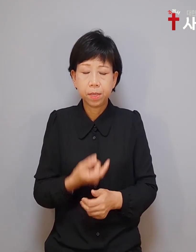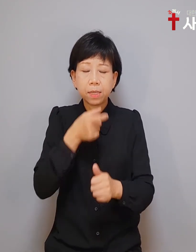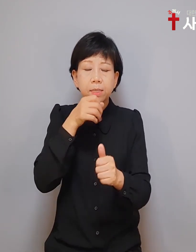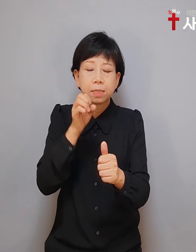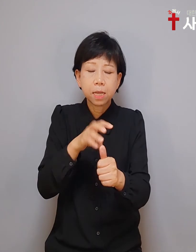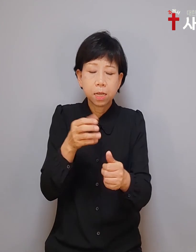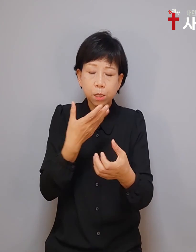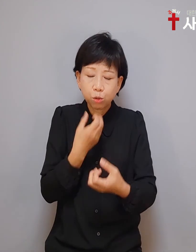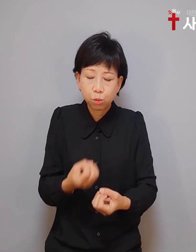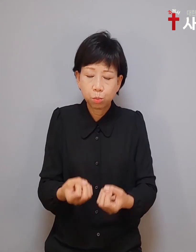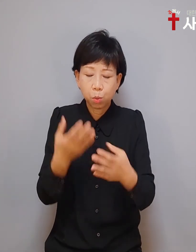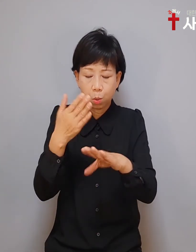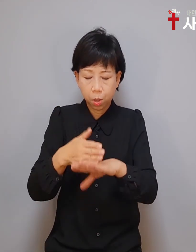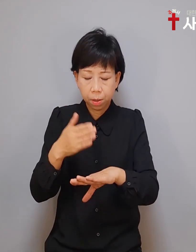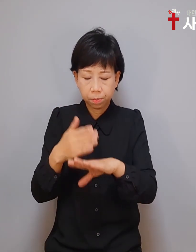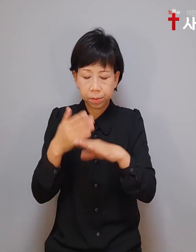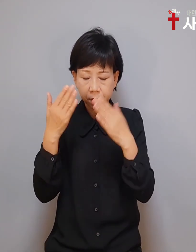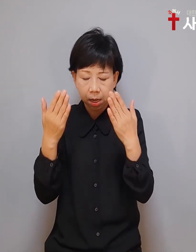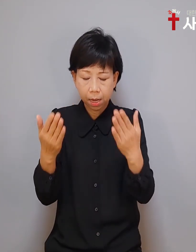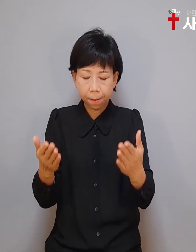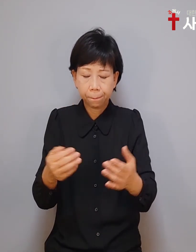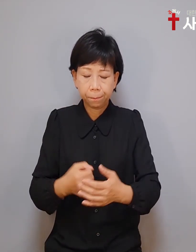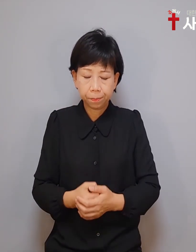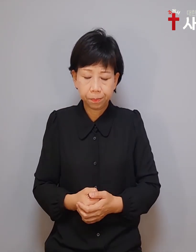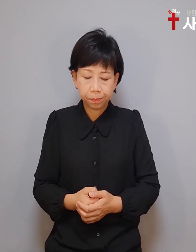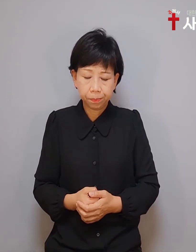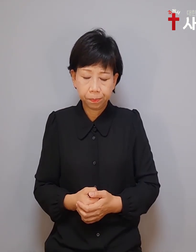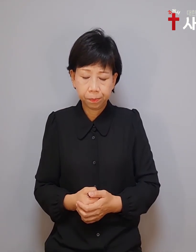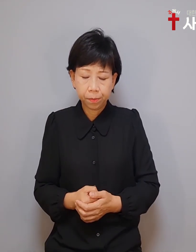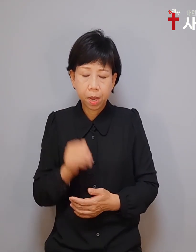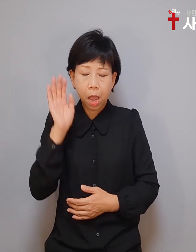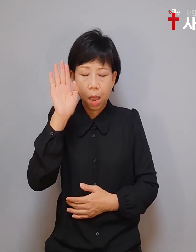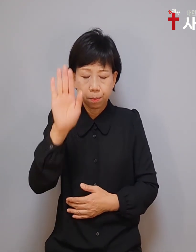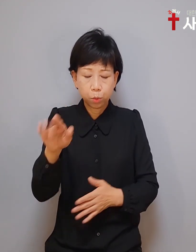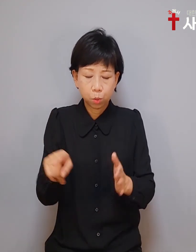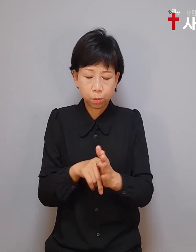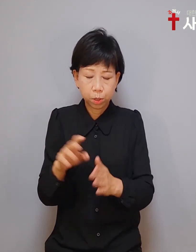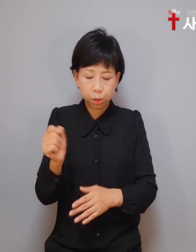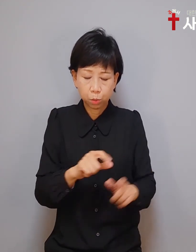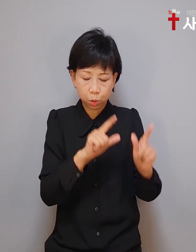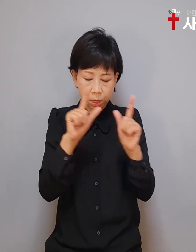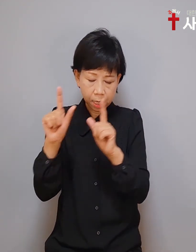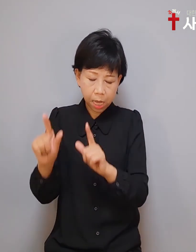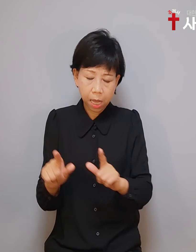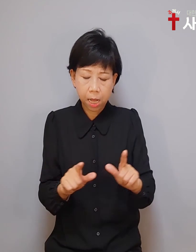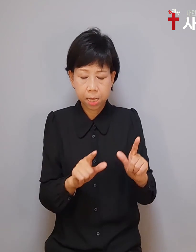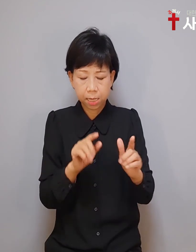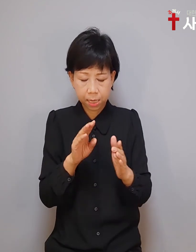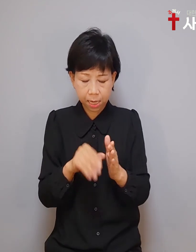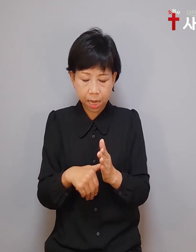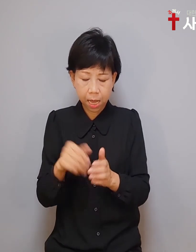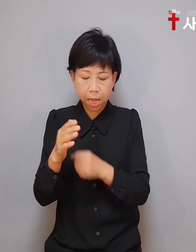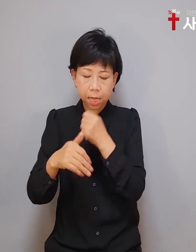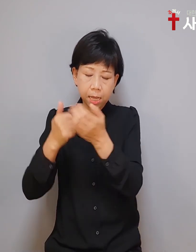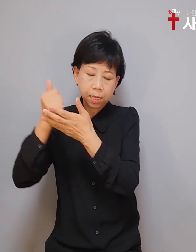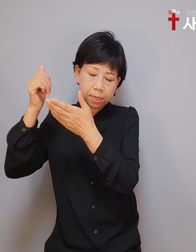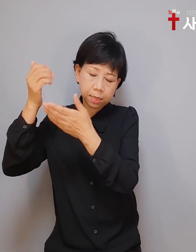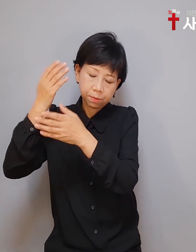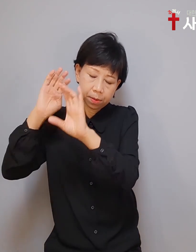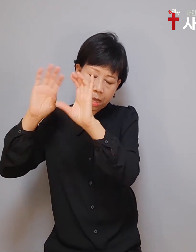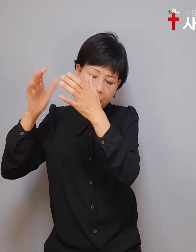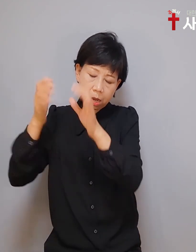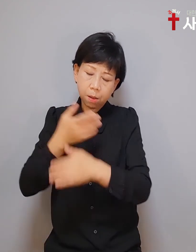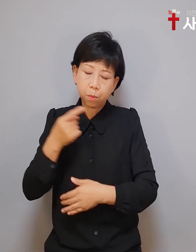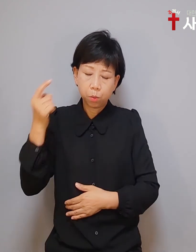주시니 감사합니다. 이들이 앞으로 믿음으로 사는 날 동안에 하나님의 나라와 복음의 증인으로 살게